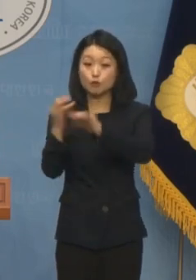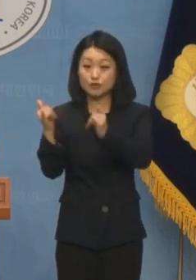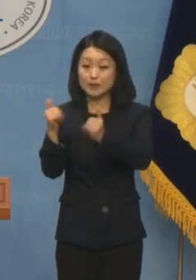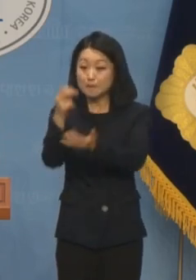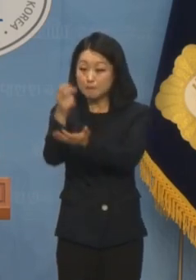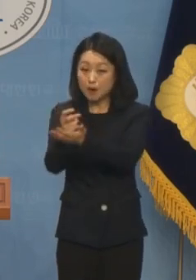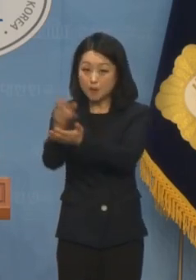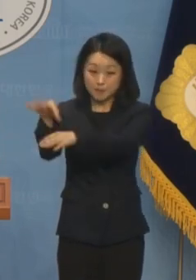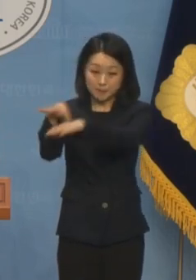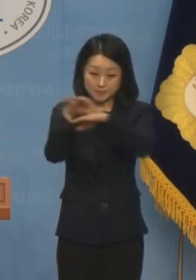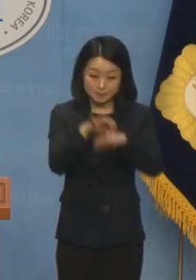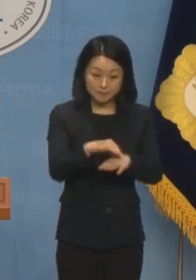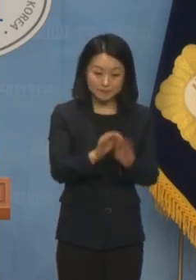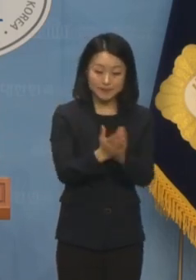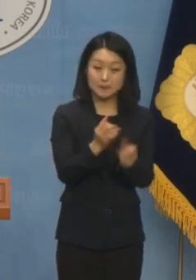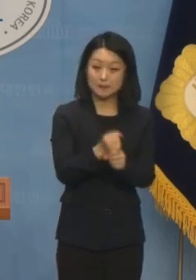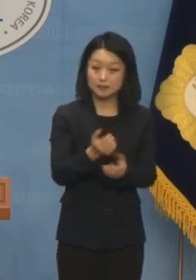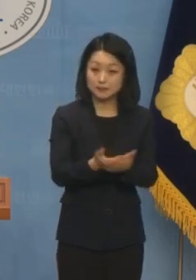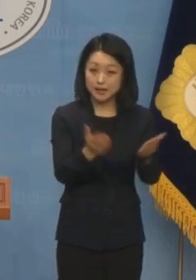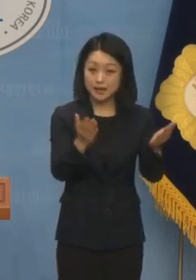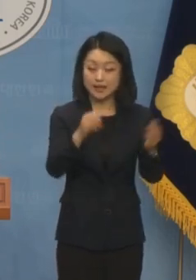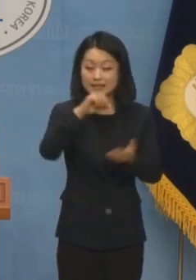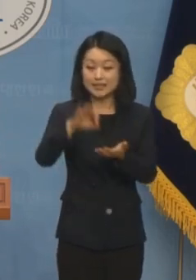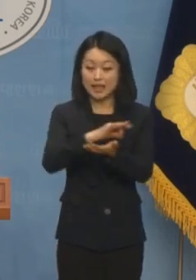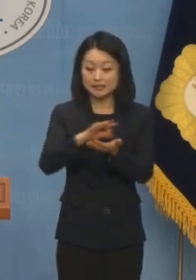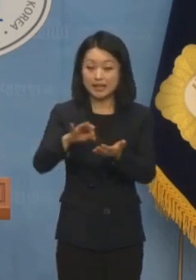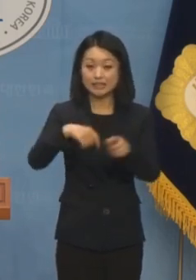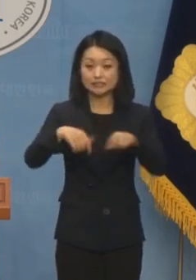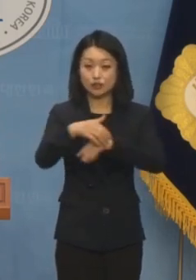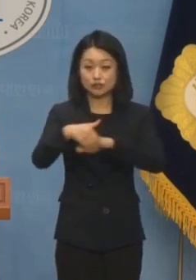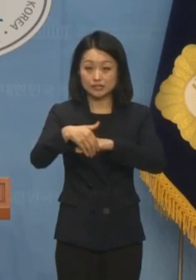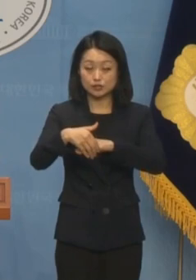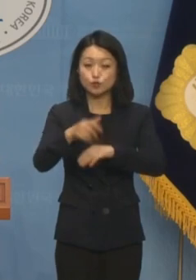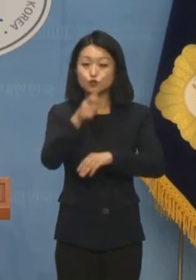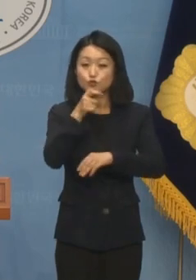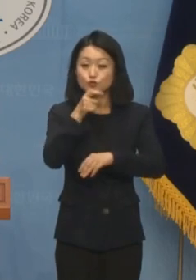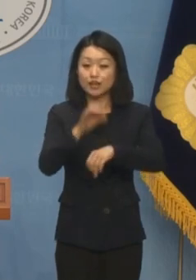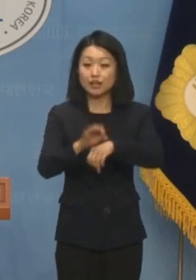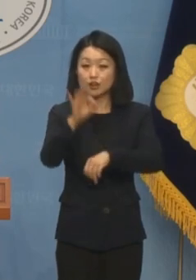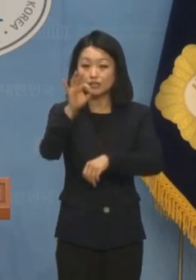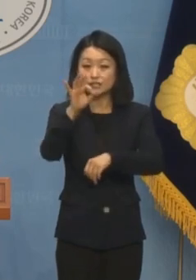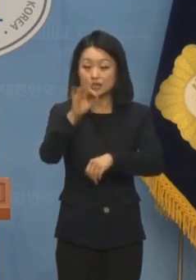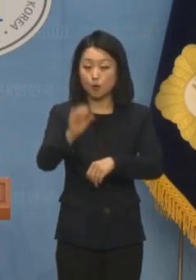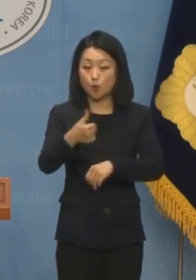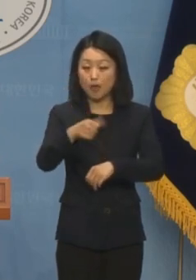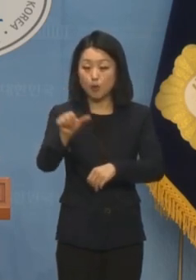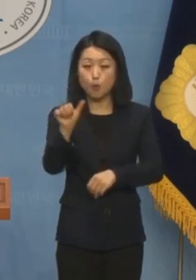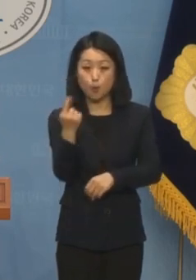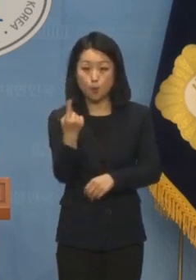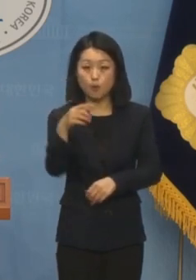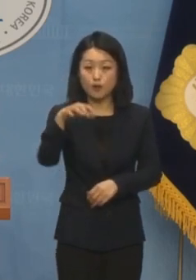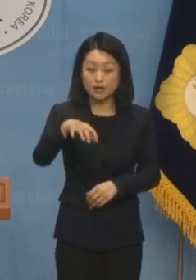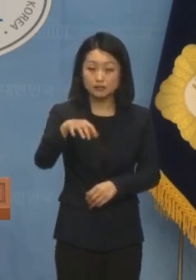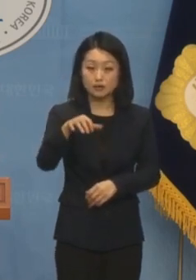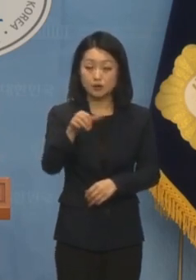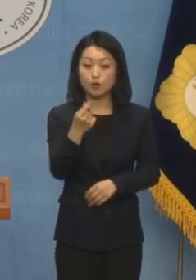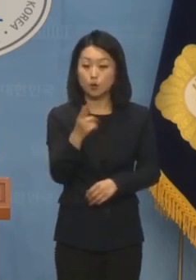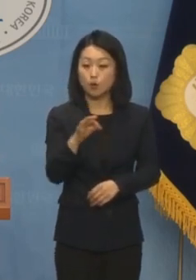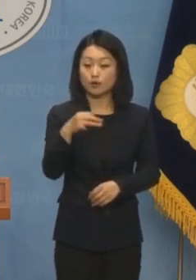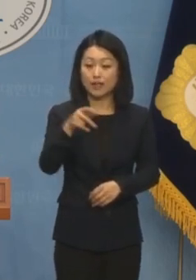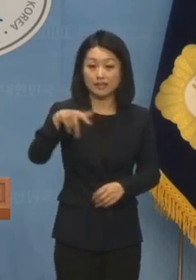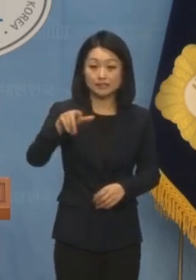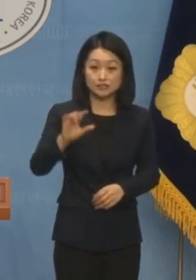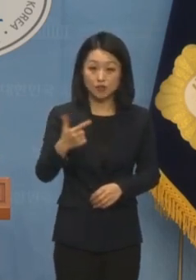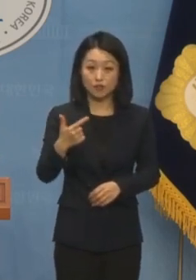발간합니다. 예산정책처는 수요일 오전 10시 의정관 505호에서 통계청 장래